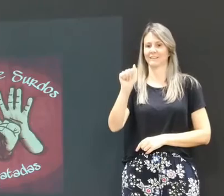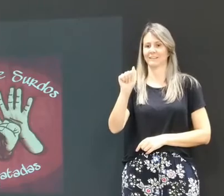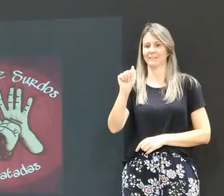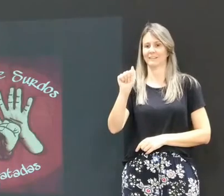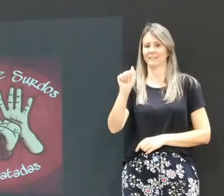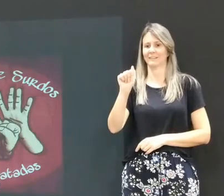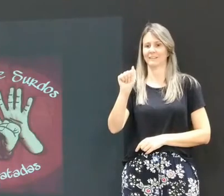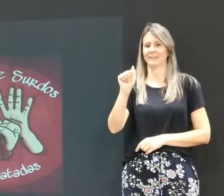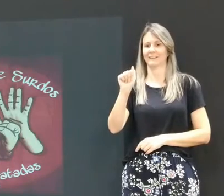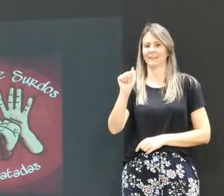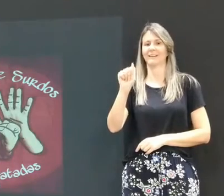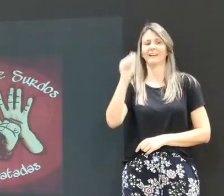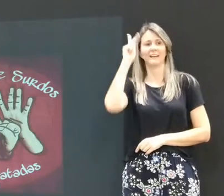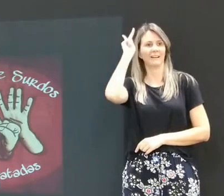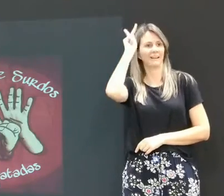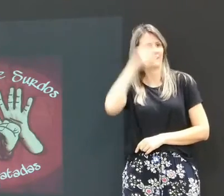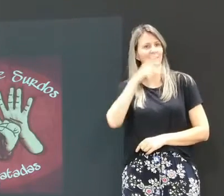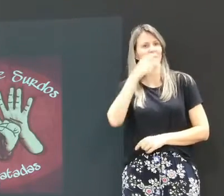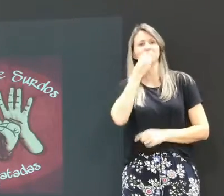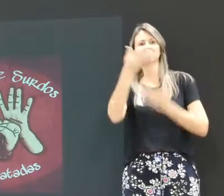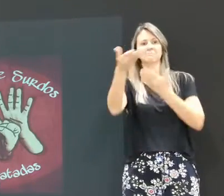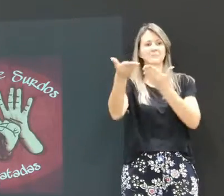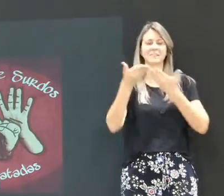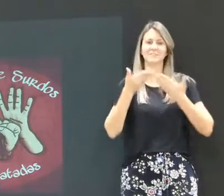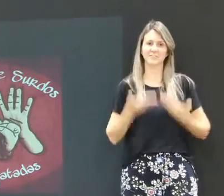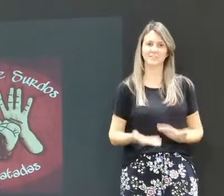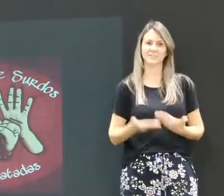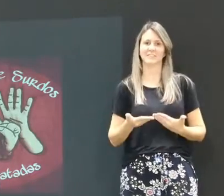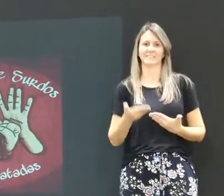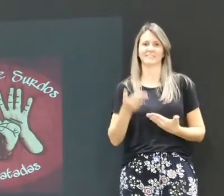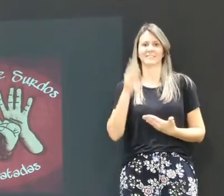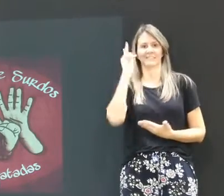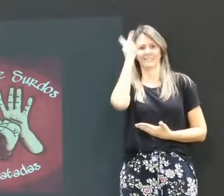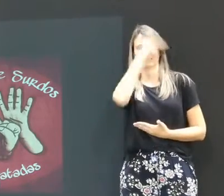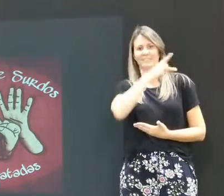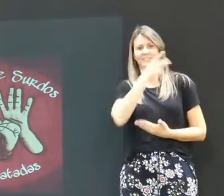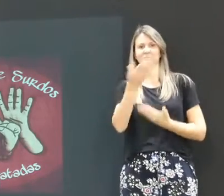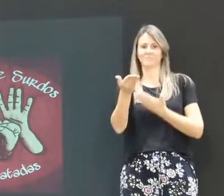Que é a Helena. Esse é o sinal de Helena também. Seja bem-vinda aqui.